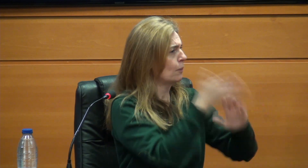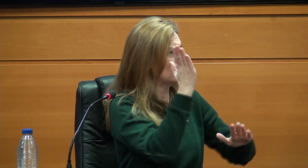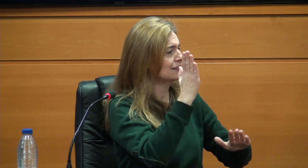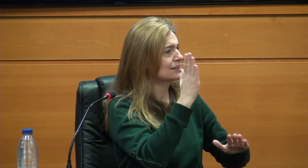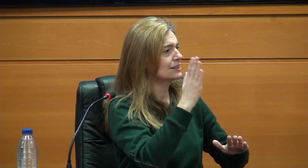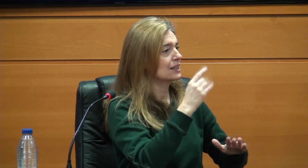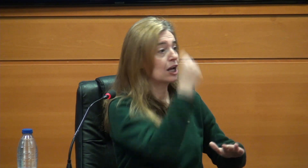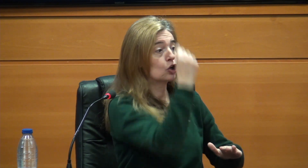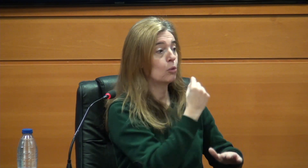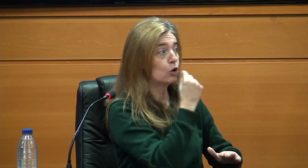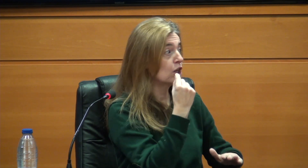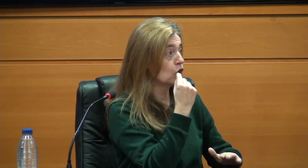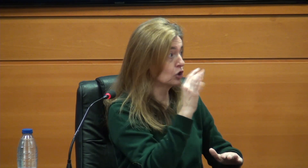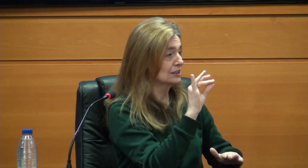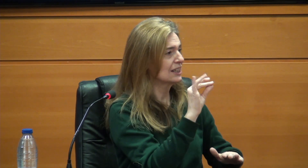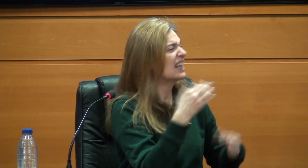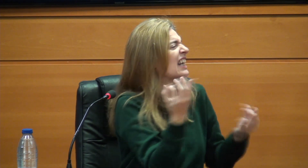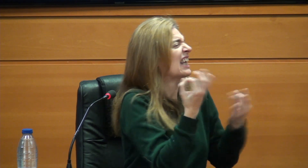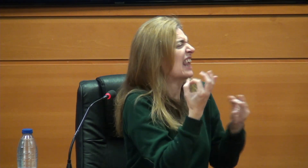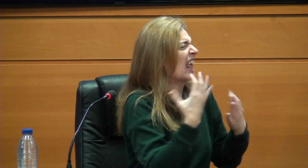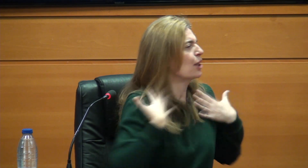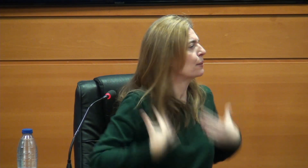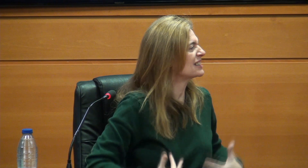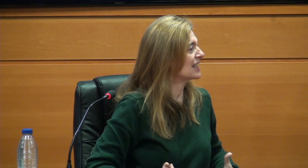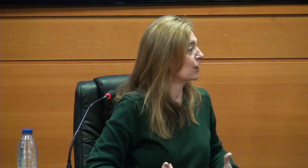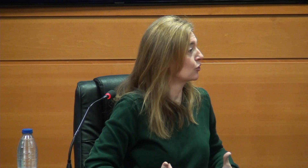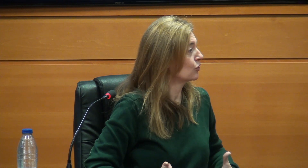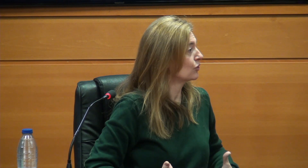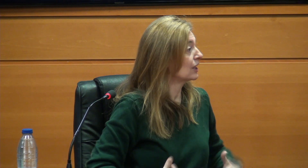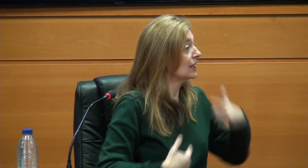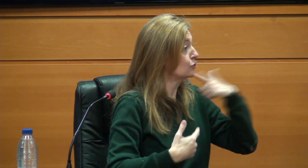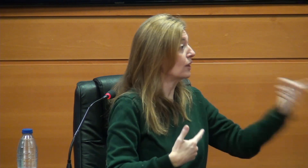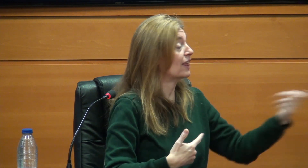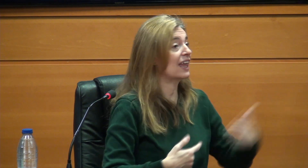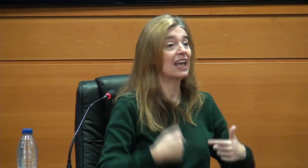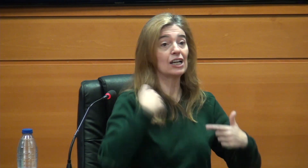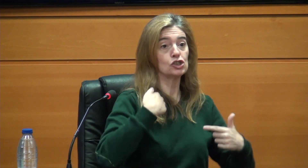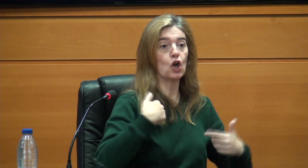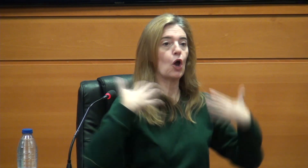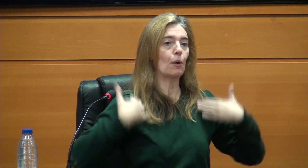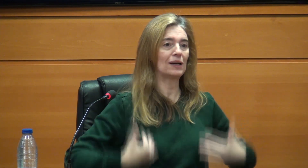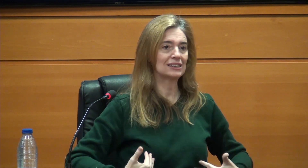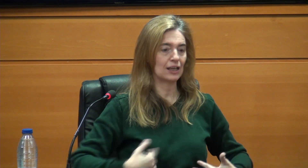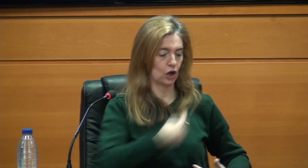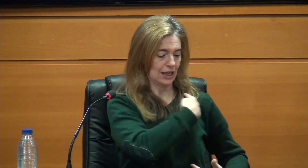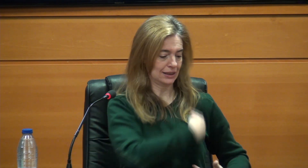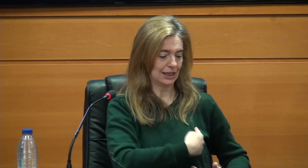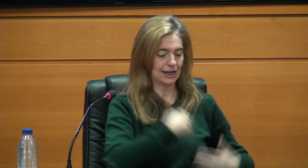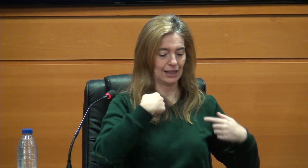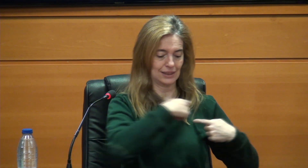Por ejemplo tú vas a una comunión Qué vestido llevas y yo le puedo decir yo tengo